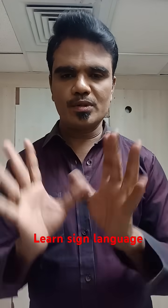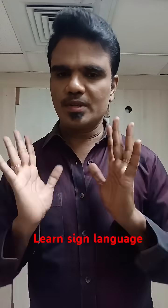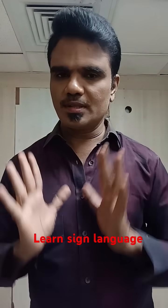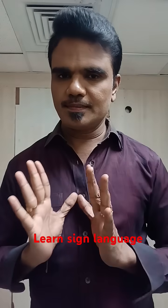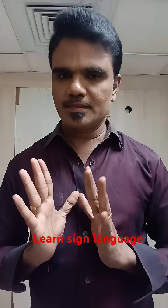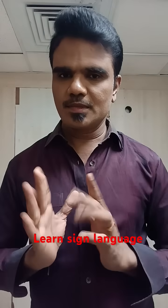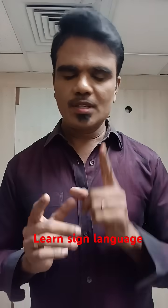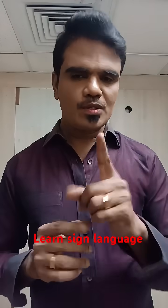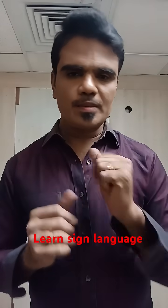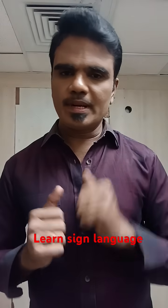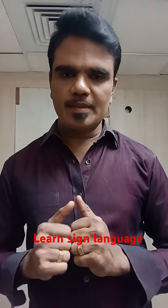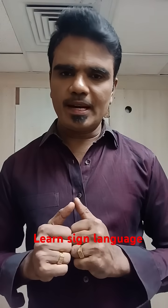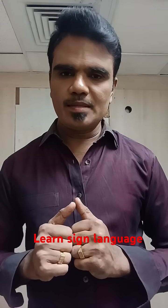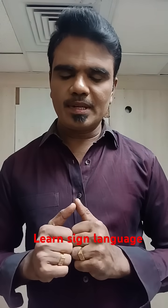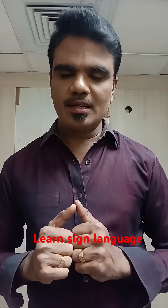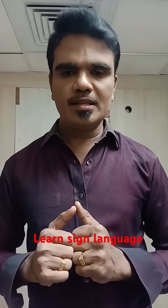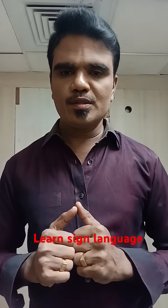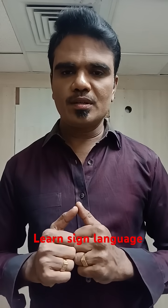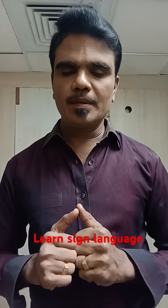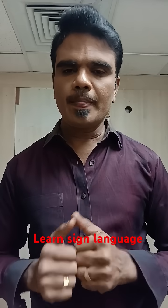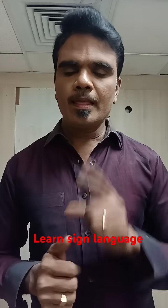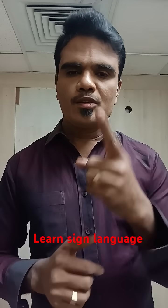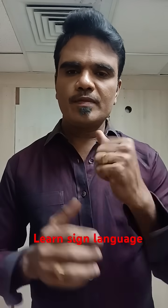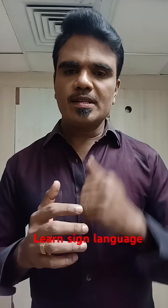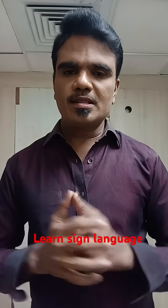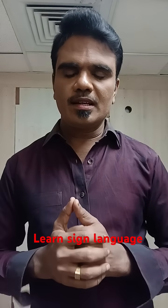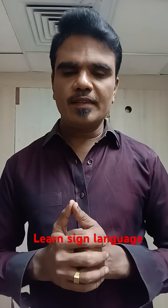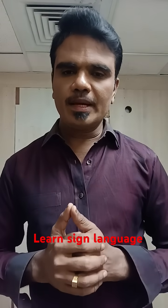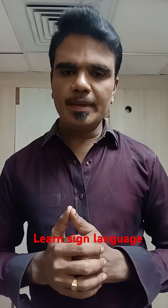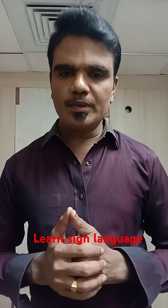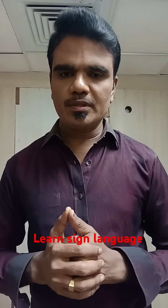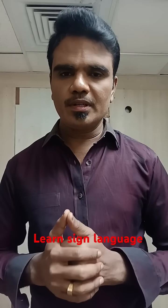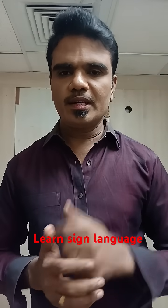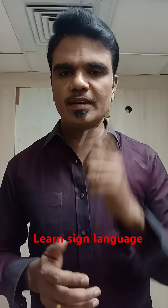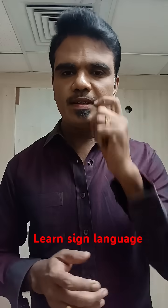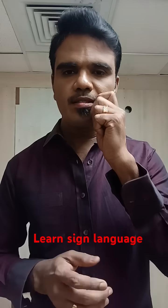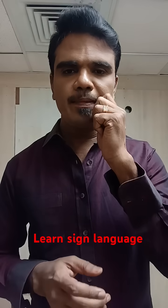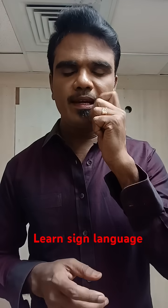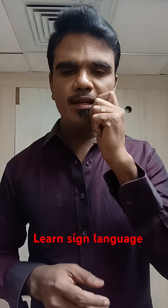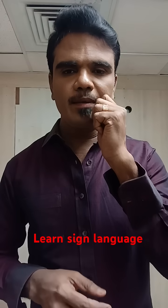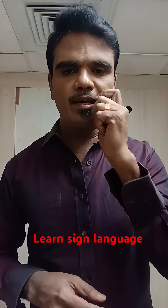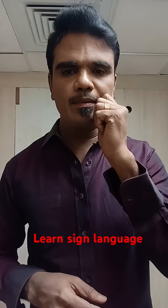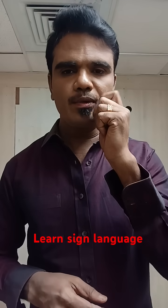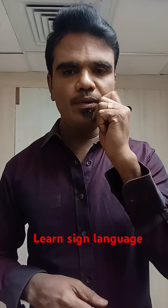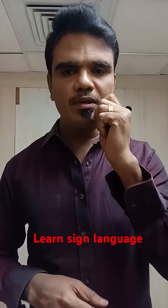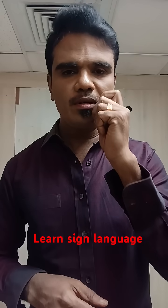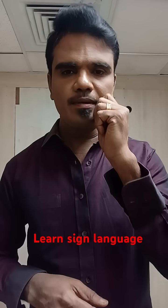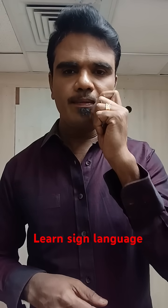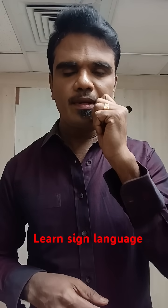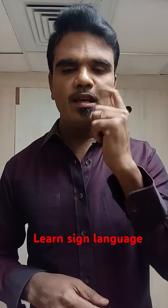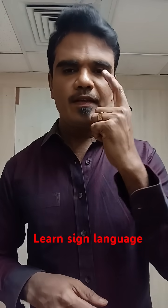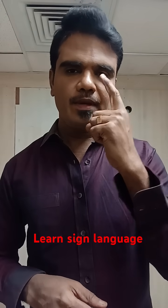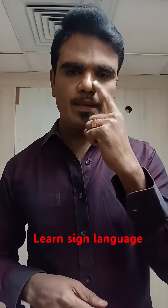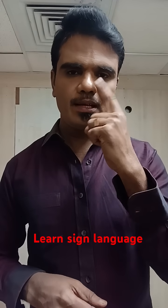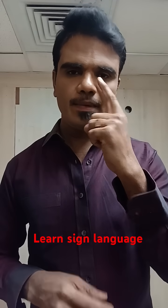சொல்கிறேன். ஸோ ப்ராக்டிஸ் பண்ணுங்கள், தெரிஞ்சுக்கோங்க. ஸோ ஃபஸ்ட்டு என்னென்னா, ஃபேமிலியை பொறுத்தவரையும் என்னென்னா, ஃபஸ்ட்டு மேல்ஸ்லாம் எப்படி காமிக்கணும், ஃபீமேல்ஸ்லாம் எப்படி